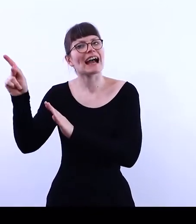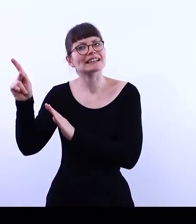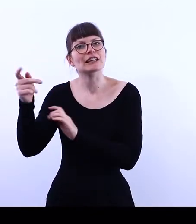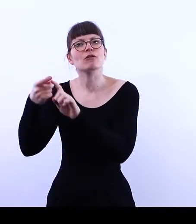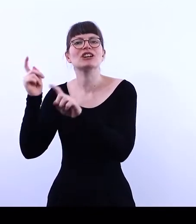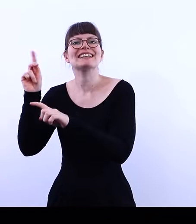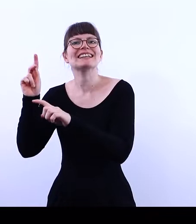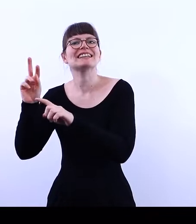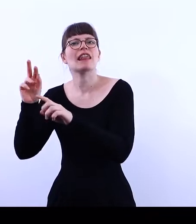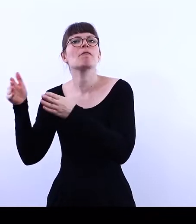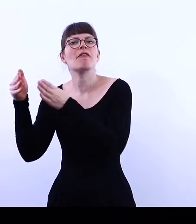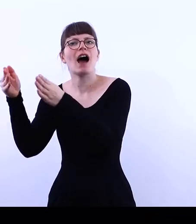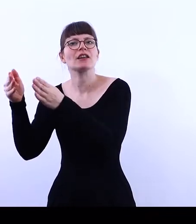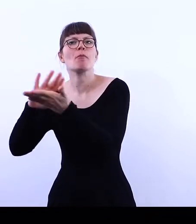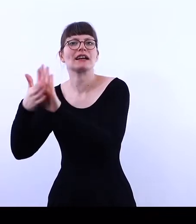Praxis gibt.